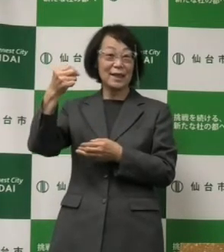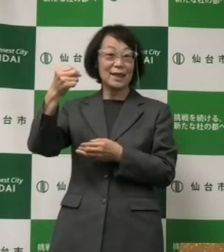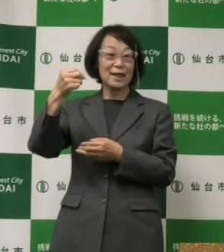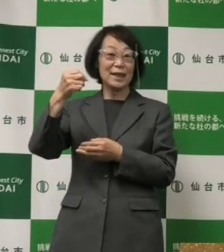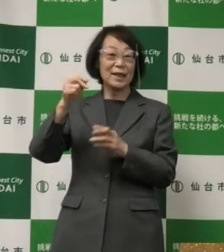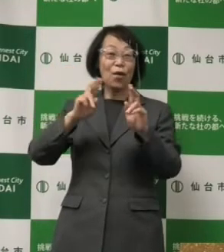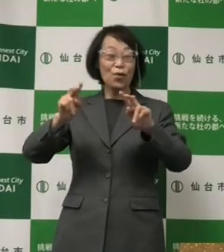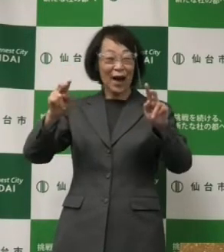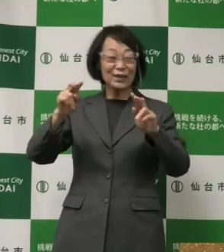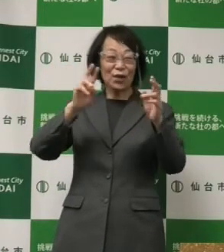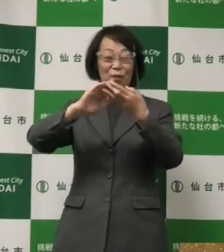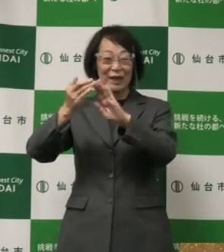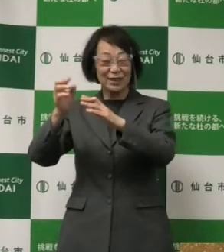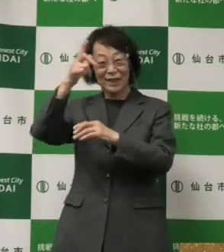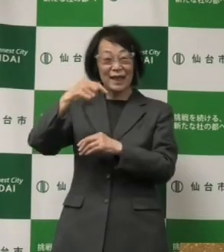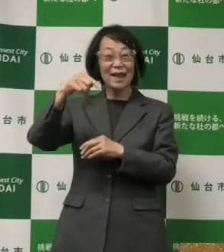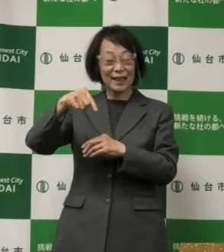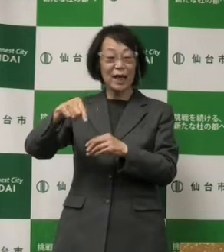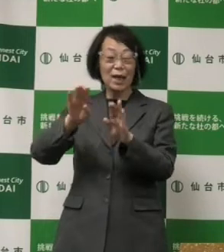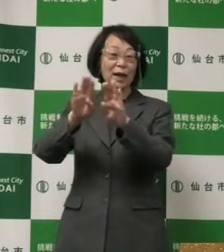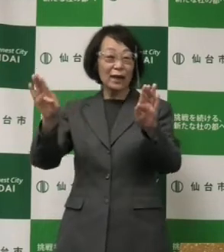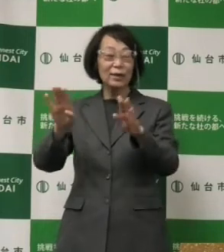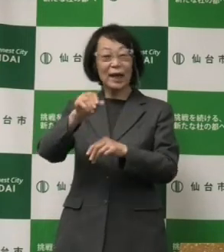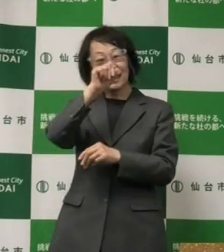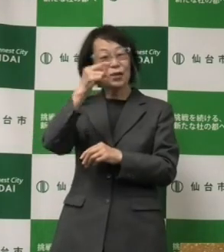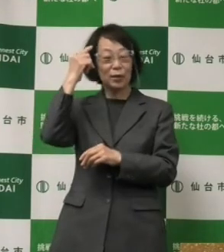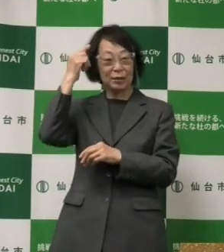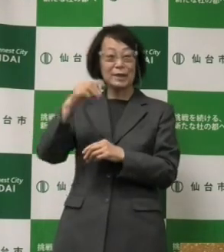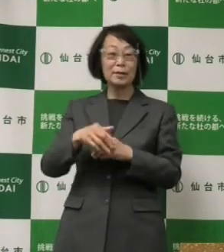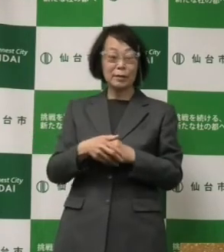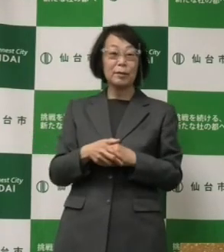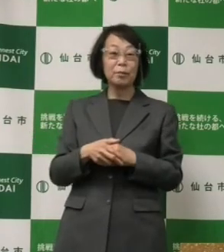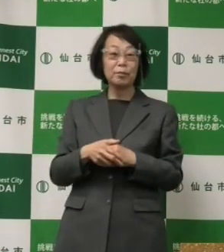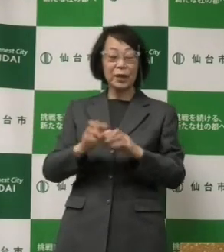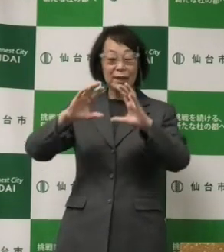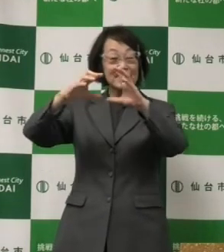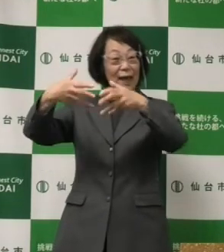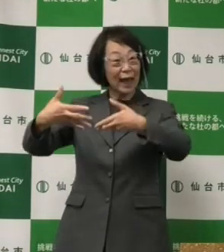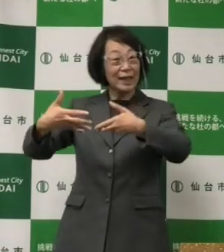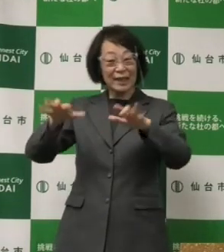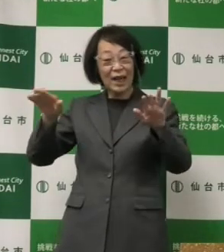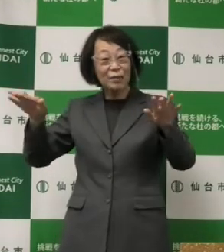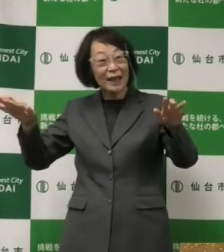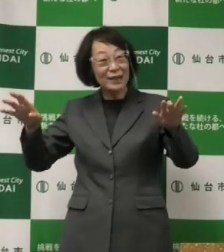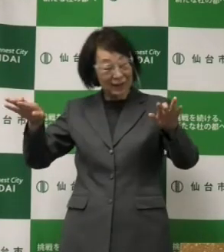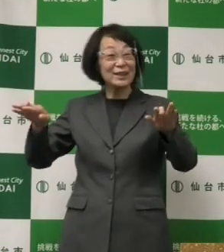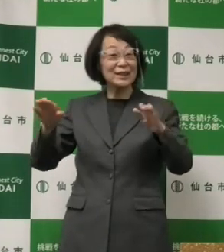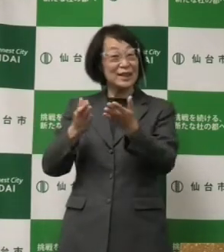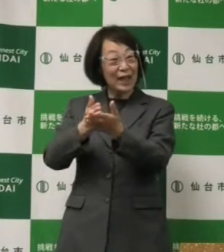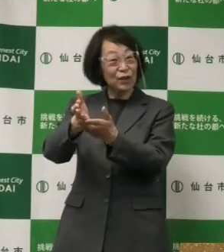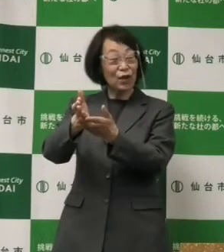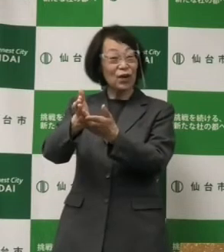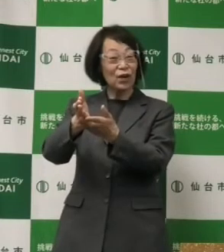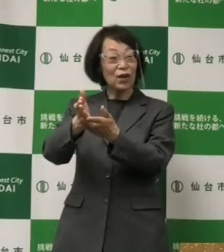なく続けられたということは、とても大きな意味を持っていると思っています。 世界に羽ばたくものすごい